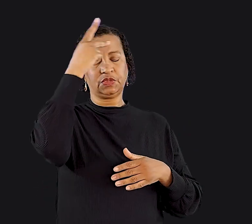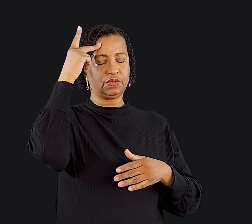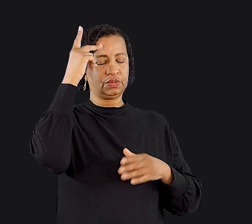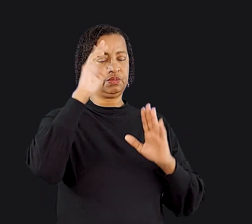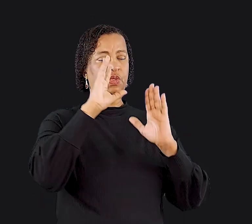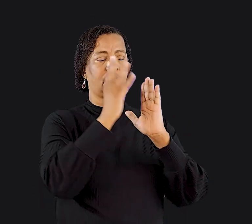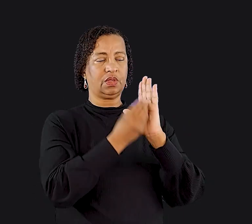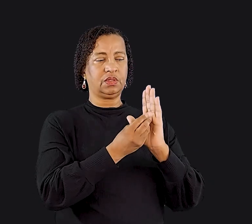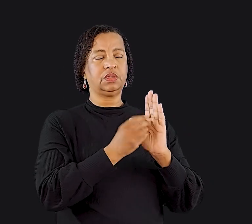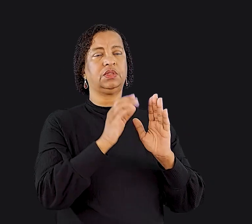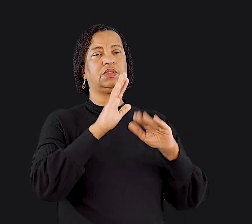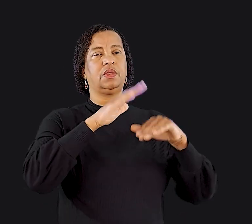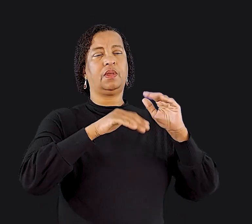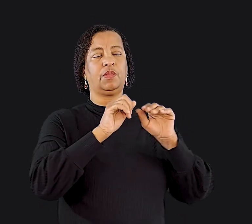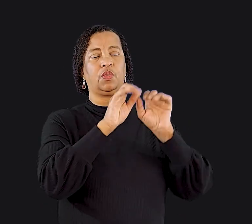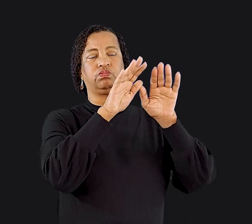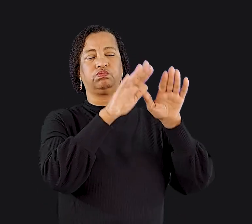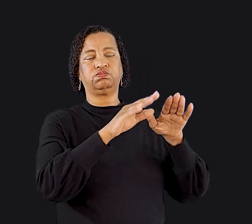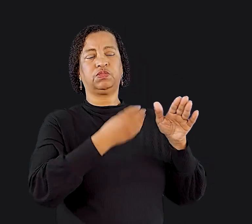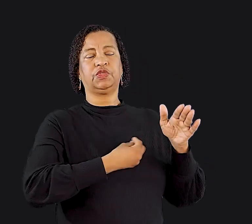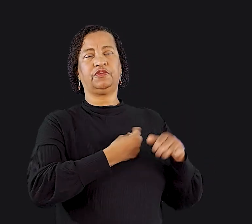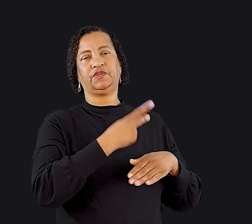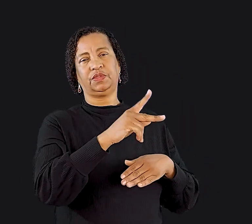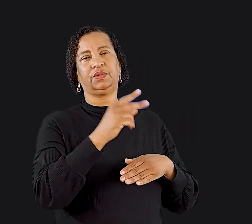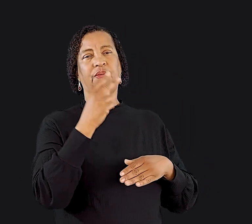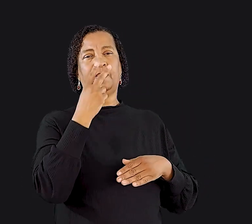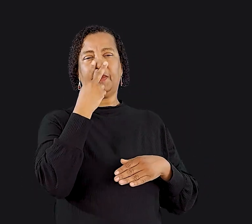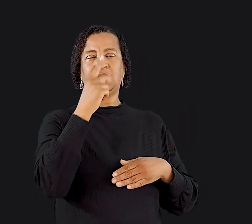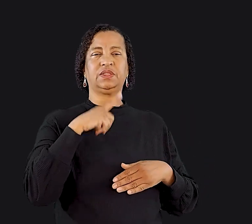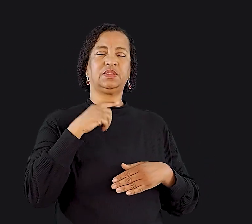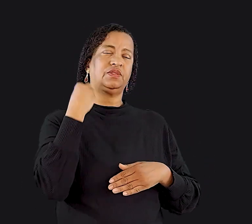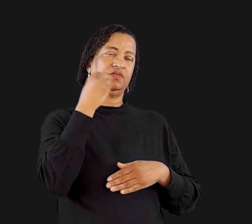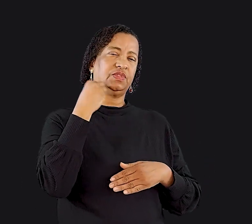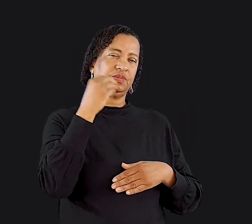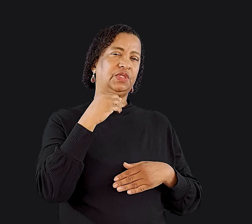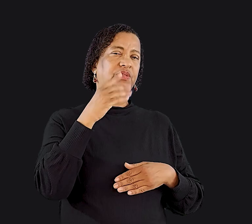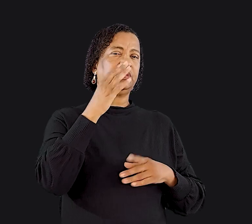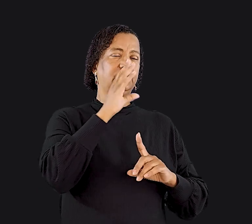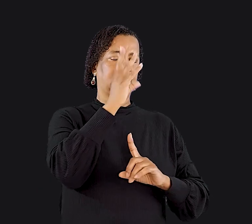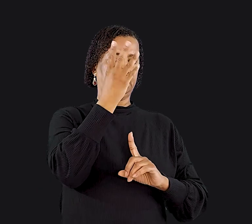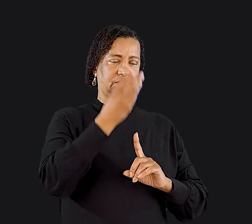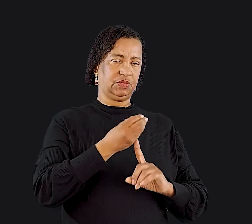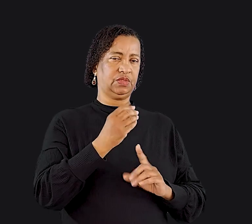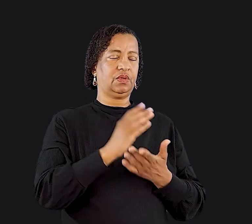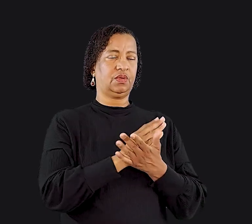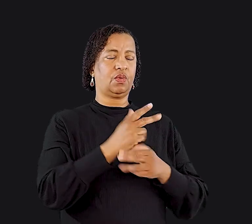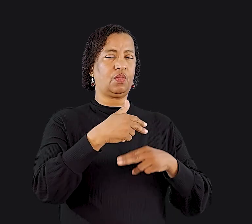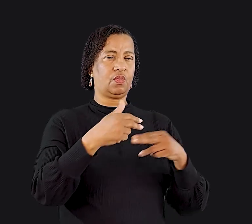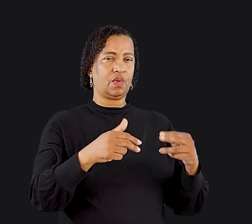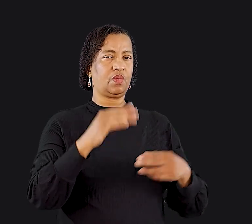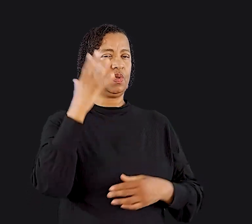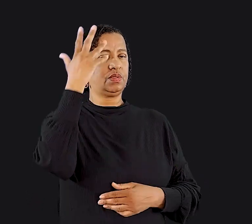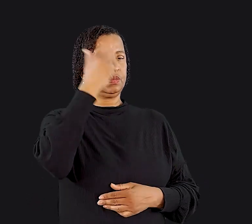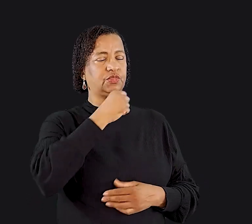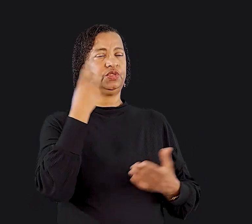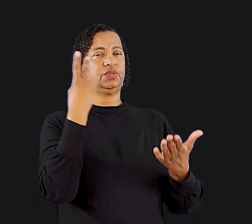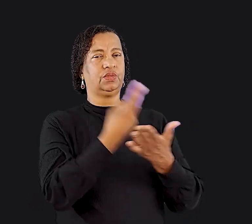igreja impuseram as mãos sobre ele. Parece que ele teve alguma experiência espiritual e algo bonito aconteceu. Algum recado lhe